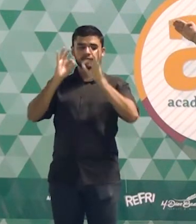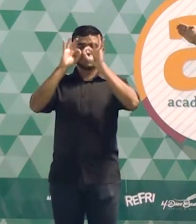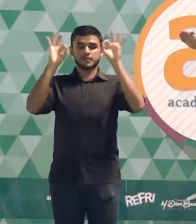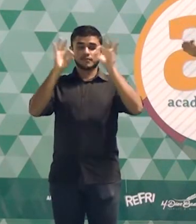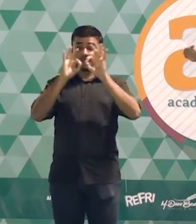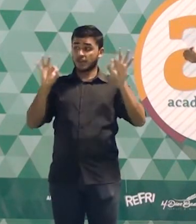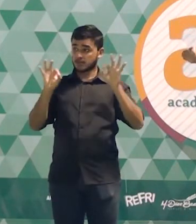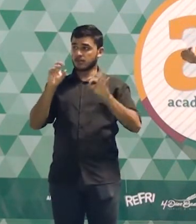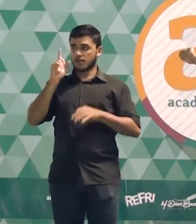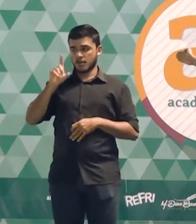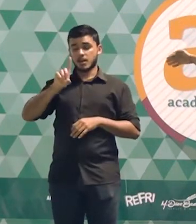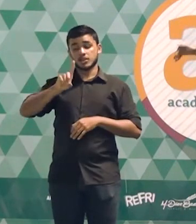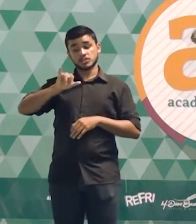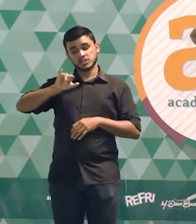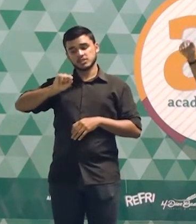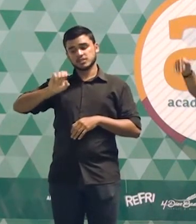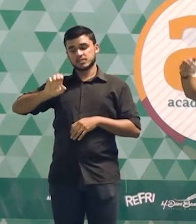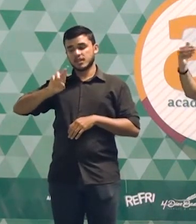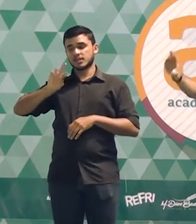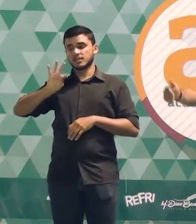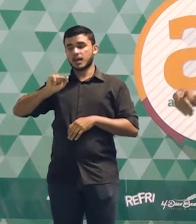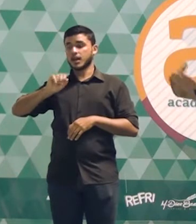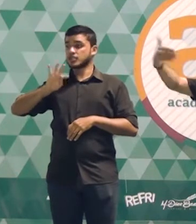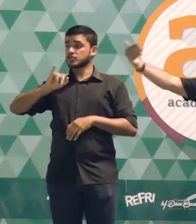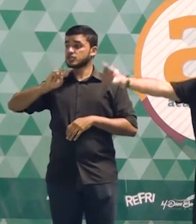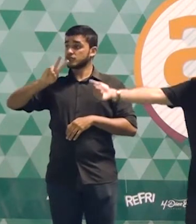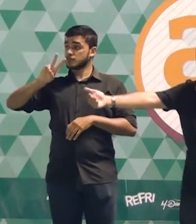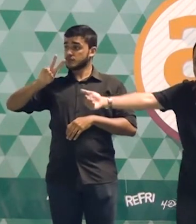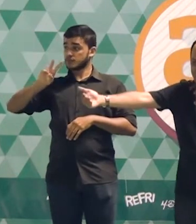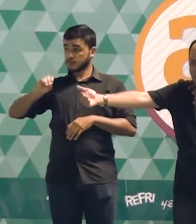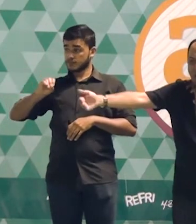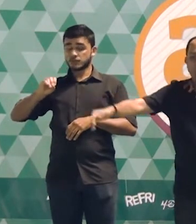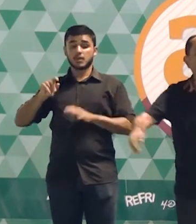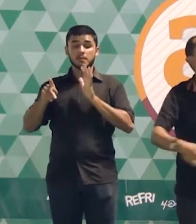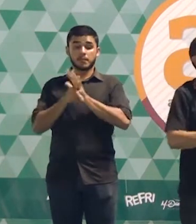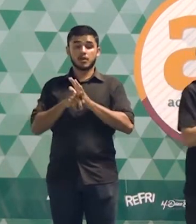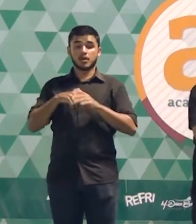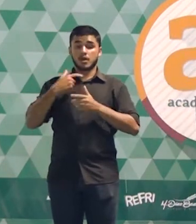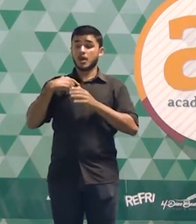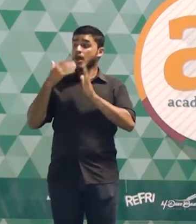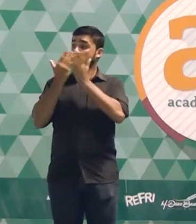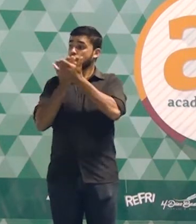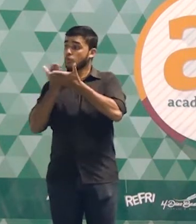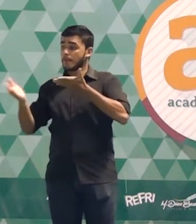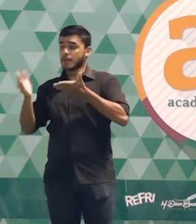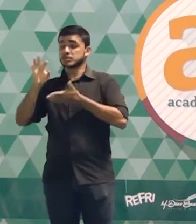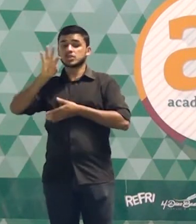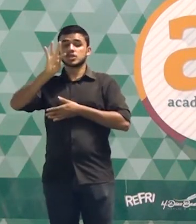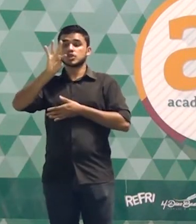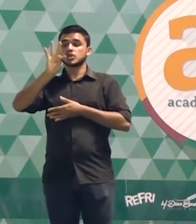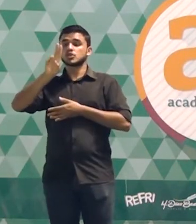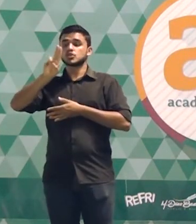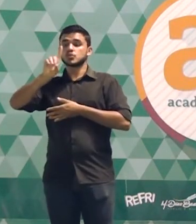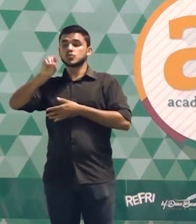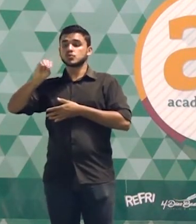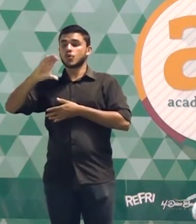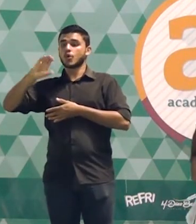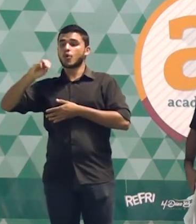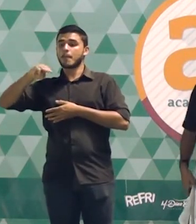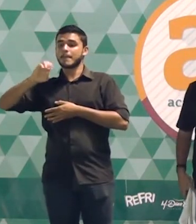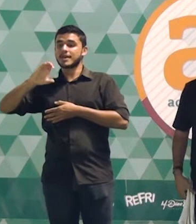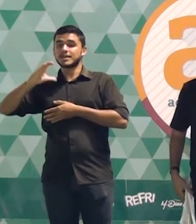da terceira frase, nós temos o começo da narração, o que encaminha a resposta para a